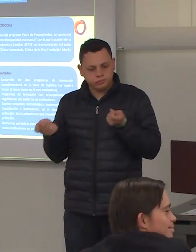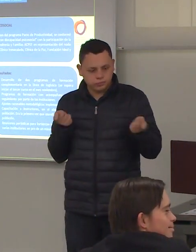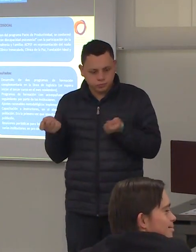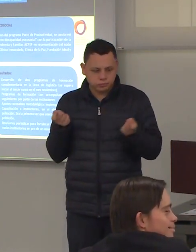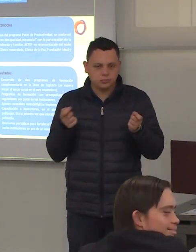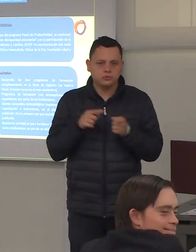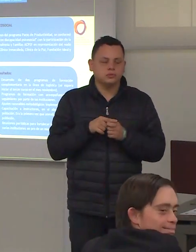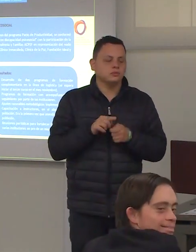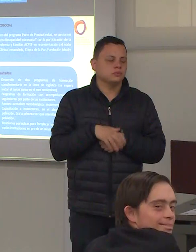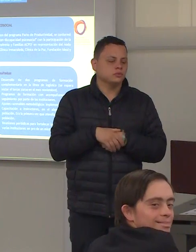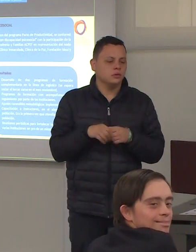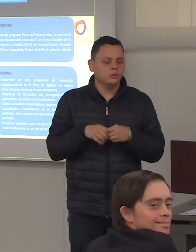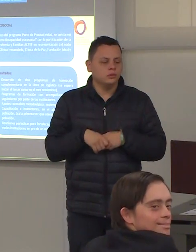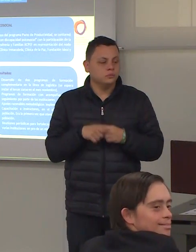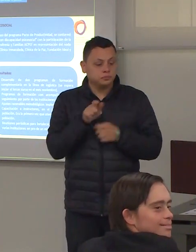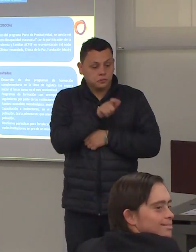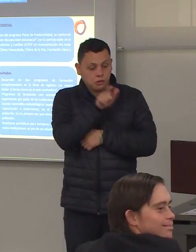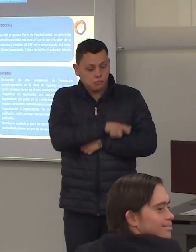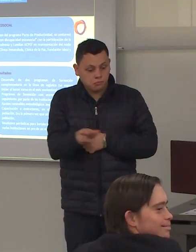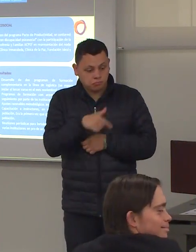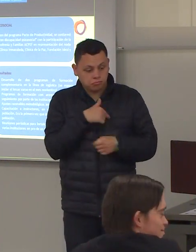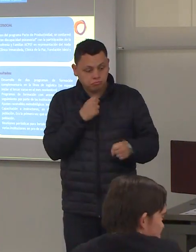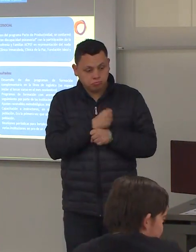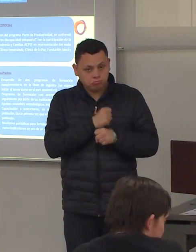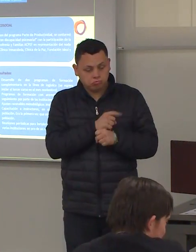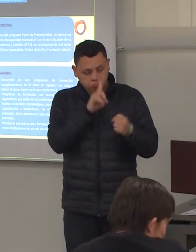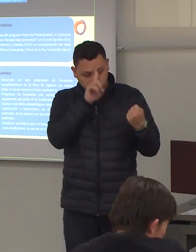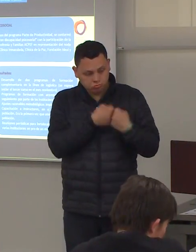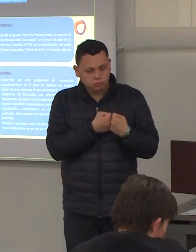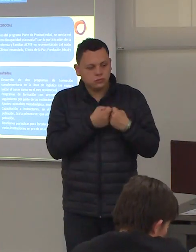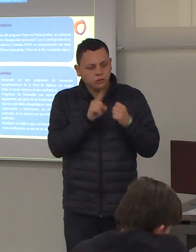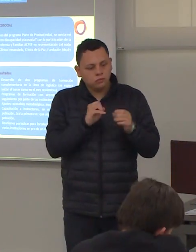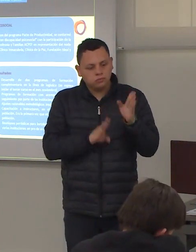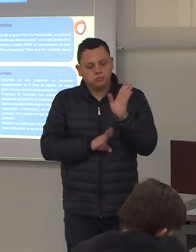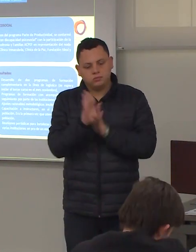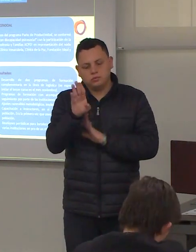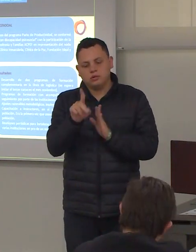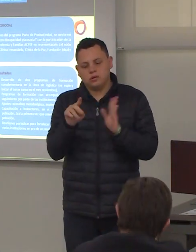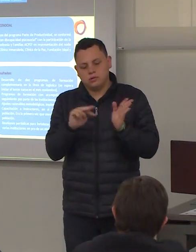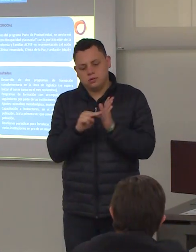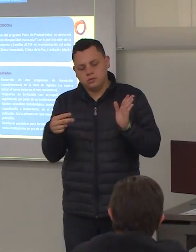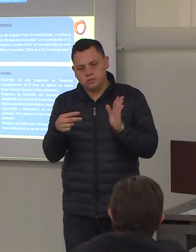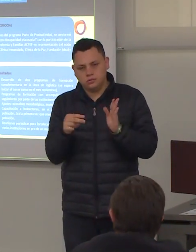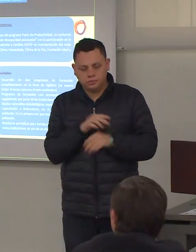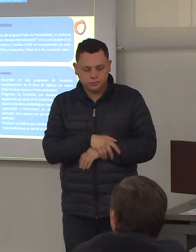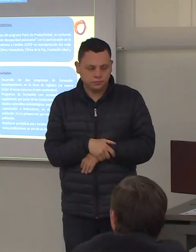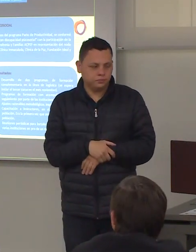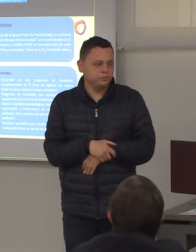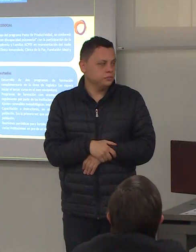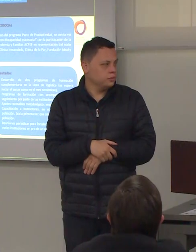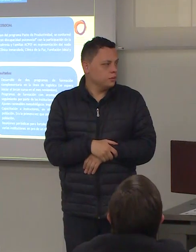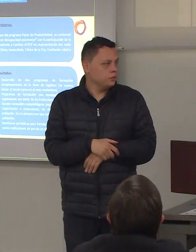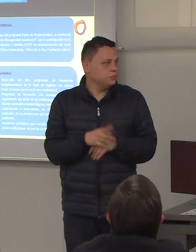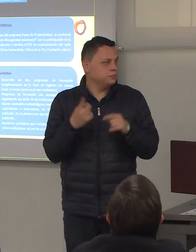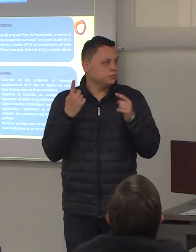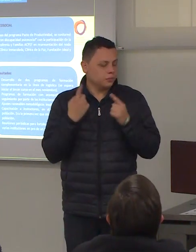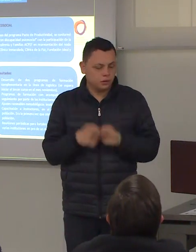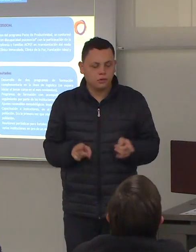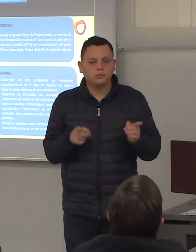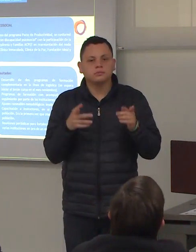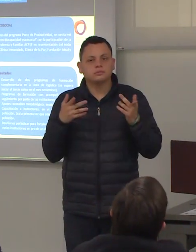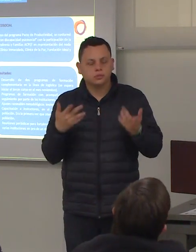las personas con las que estamos trabajando puedan llegar a desarrollar el técnico, pero entonces se estableció que